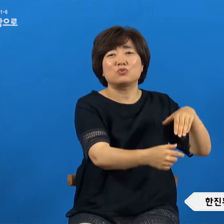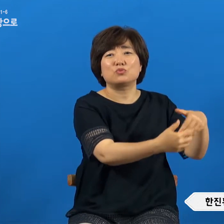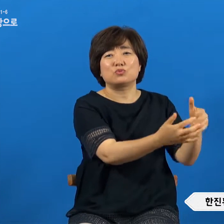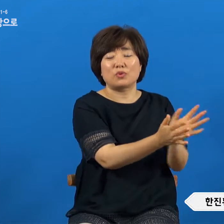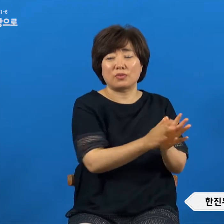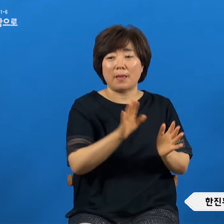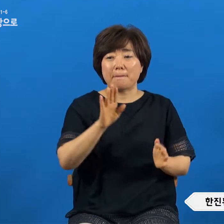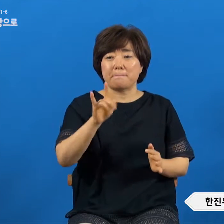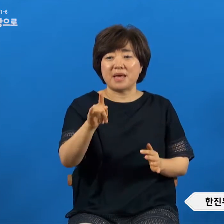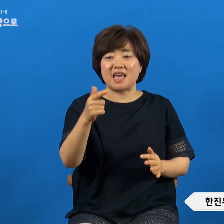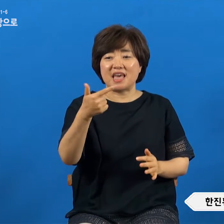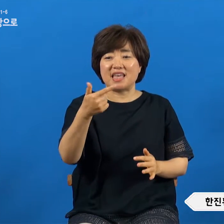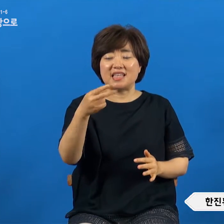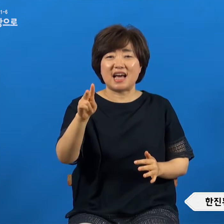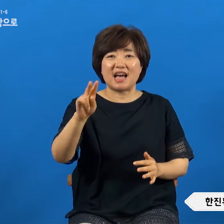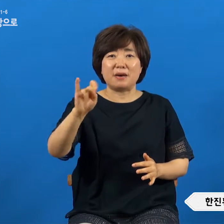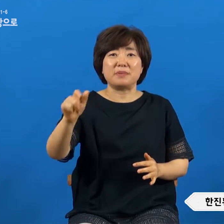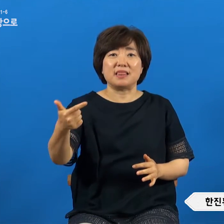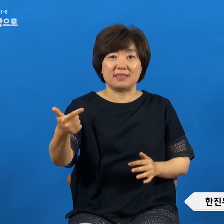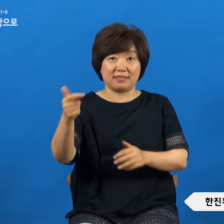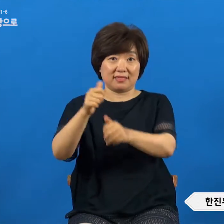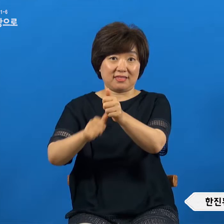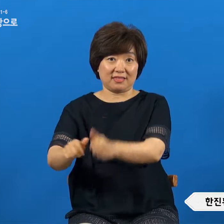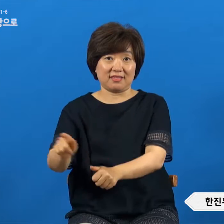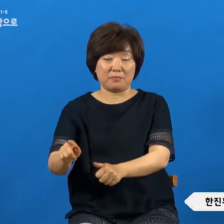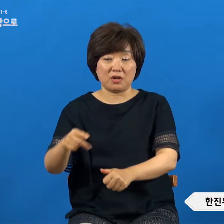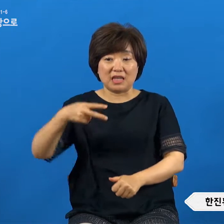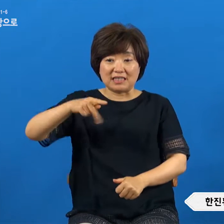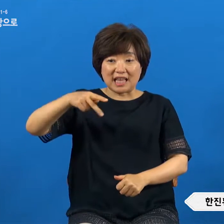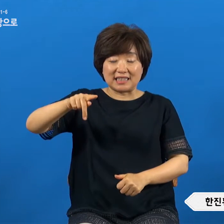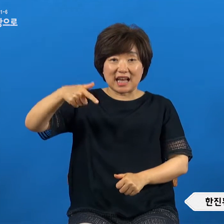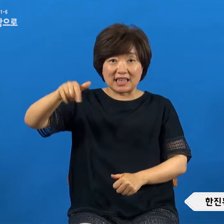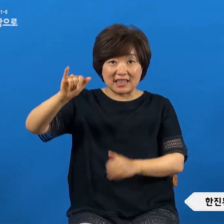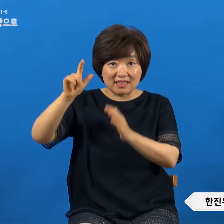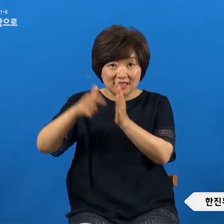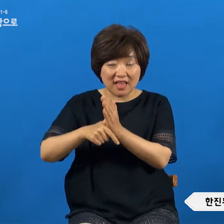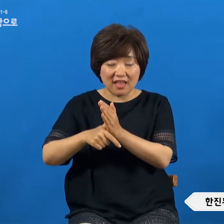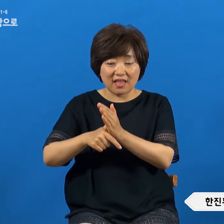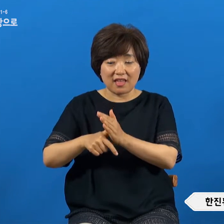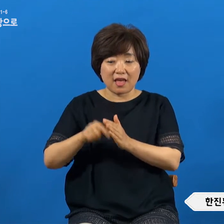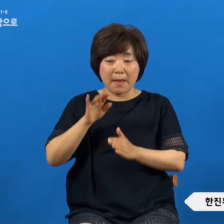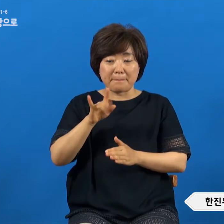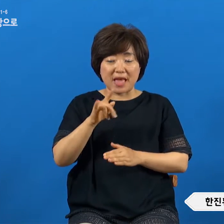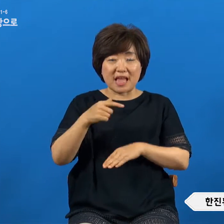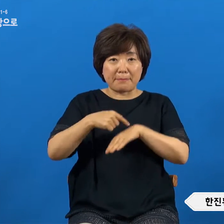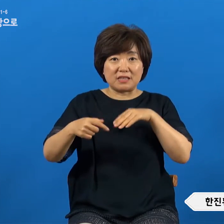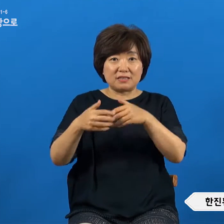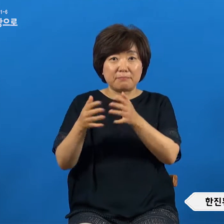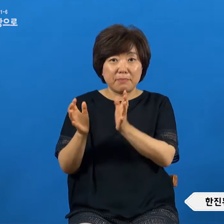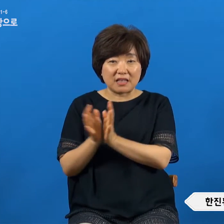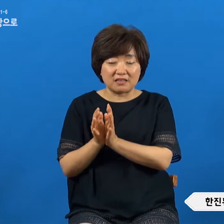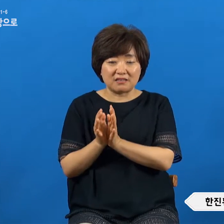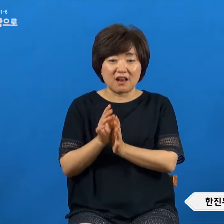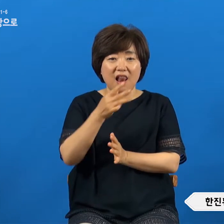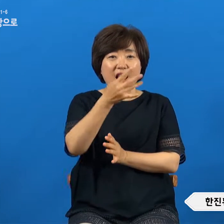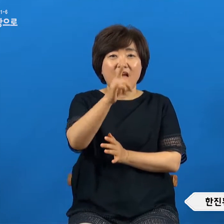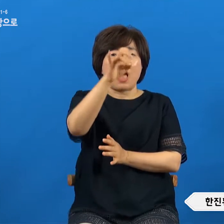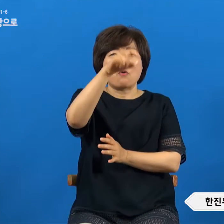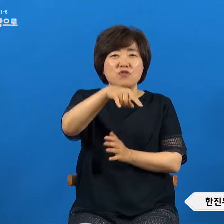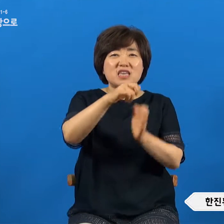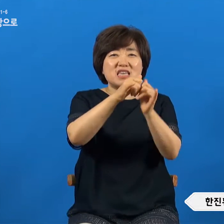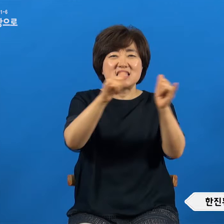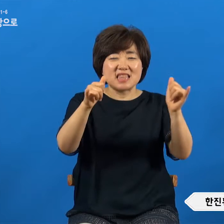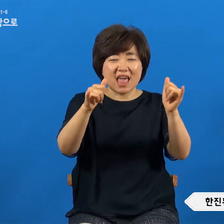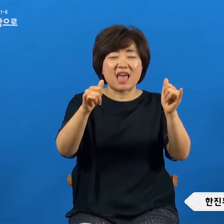베냐민 또 자손은 어떤 사람들입니까? 사사기 20장 보면 베냐민 지파는 레위인의